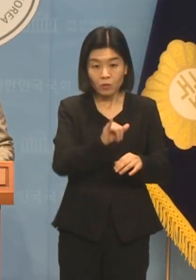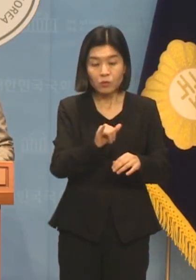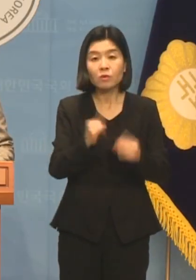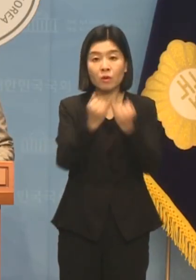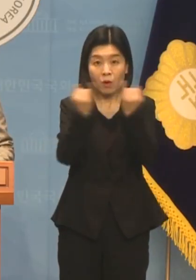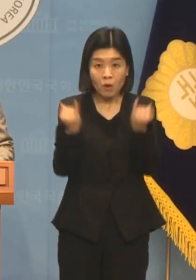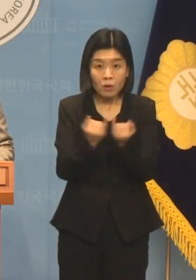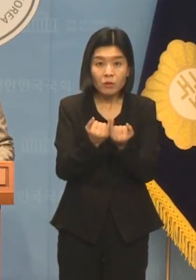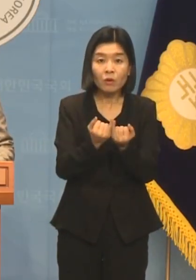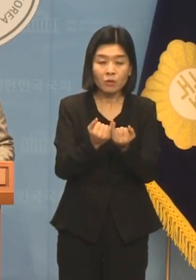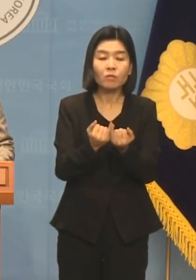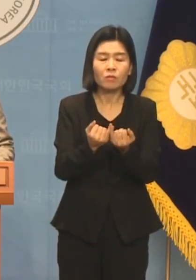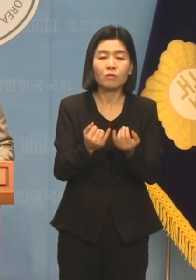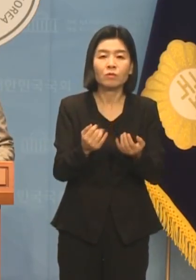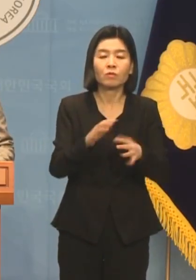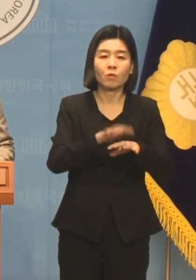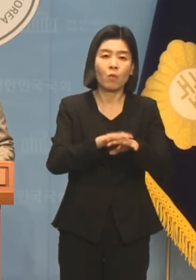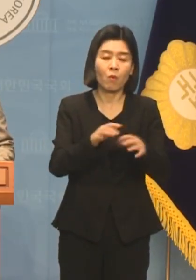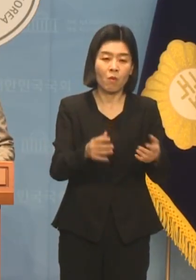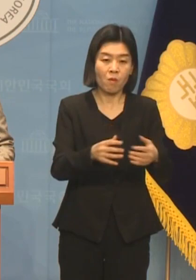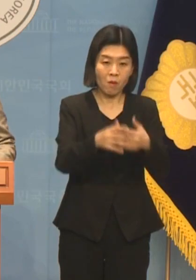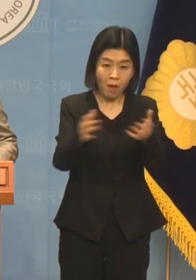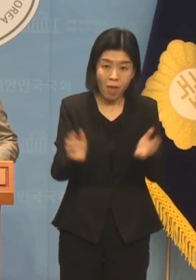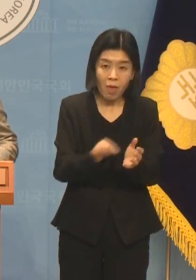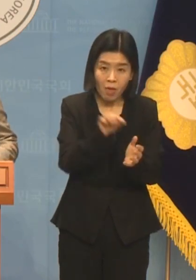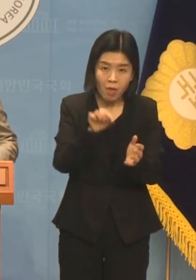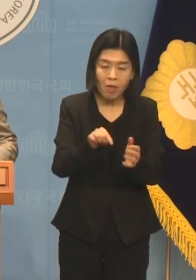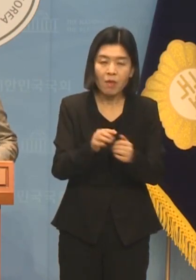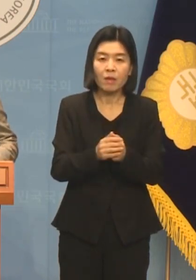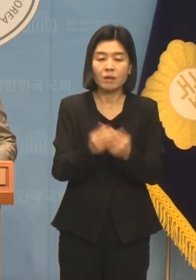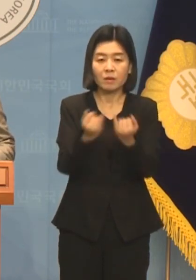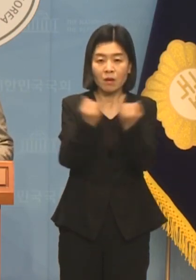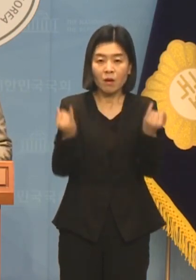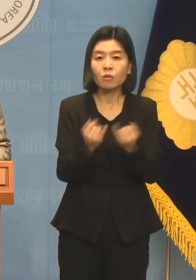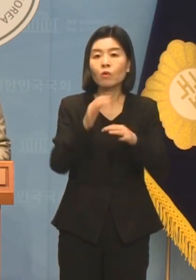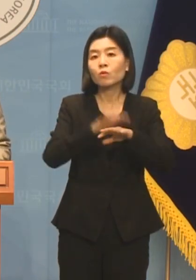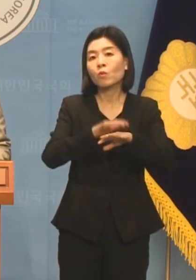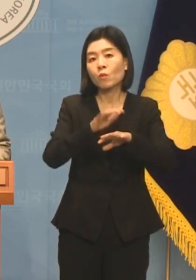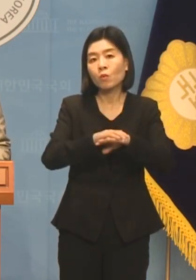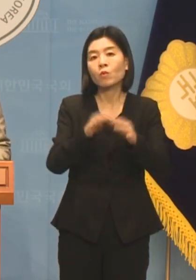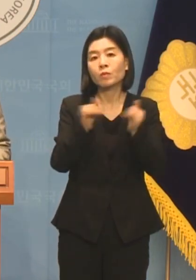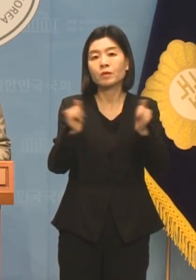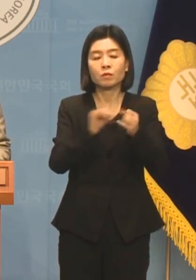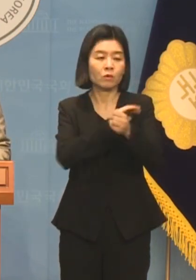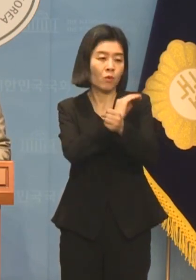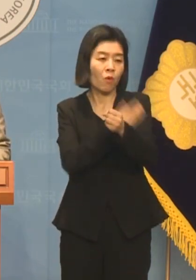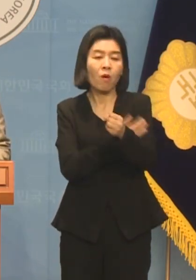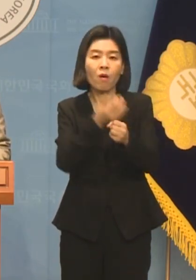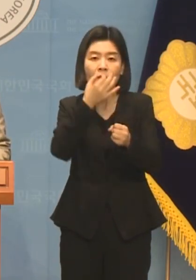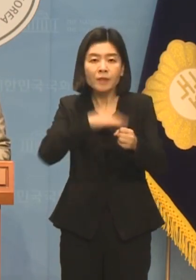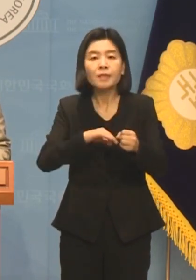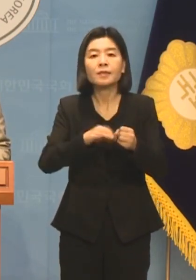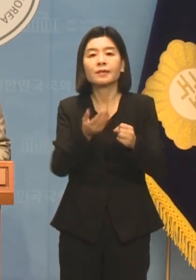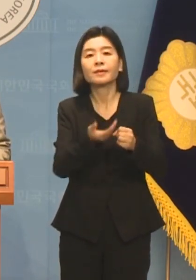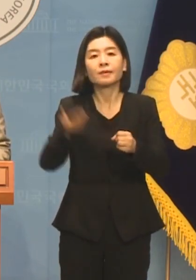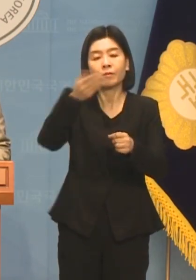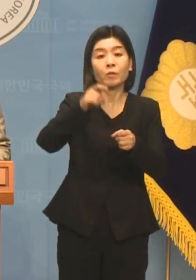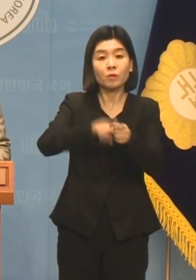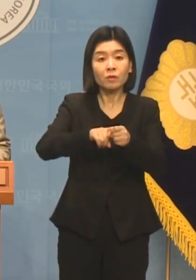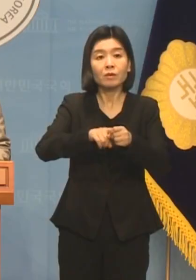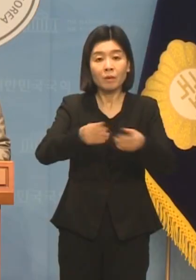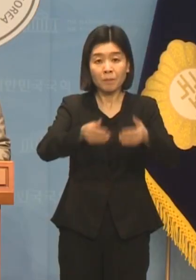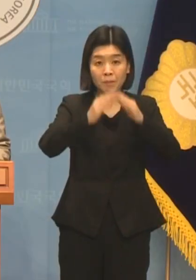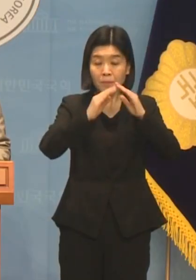총연합 전연홍입니다. 전연홍은 여성농민의 권리실현과 농업 문제 해결을 위해